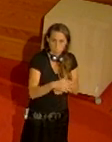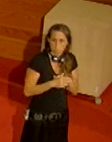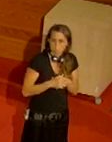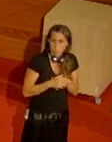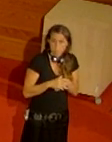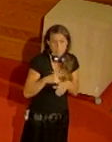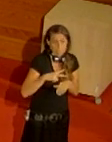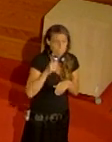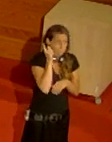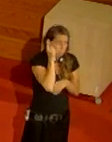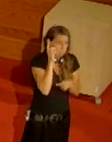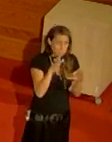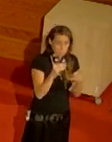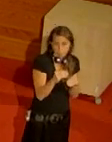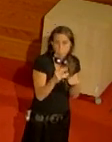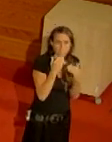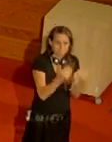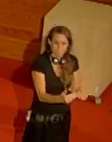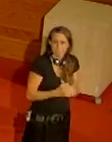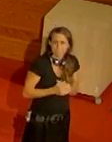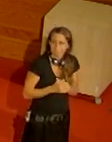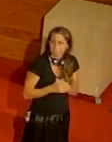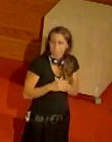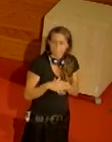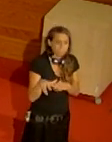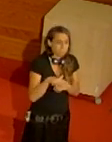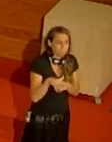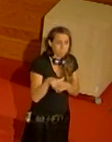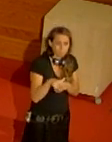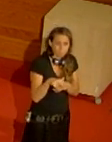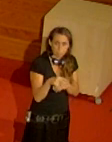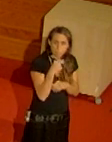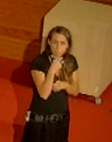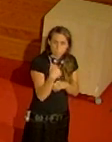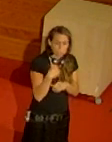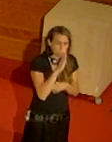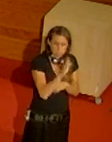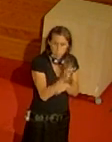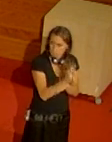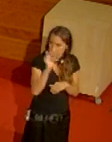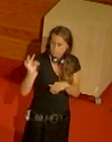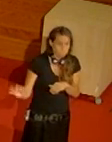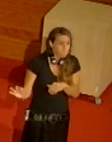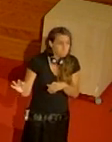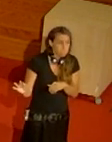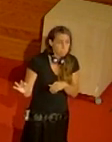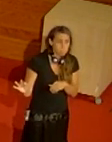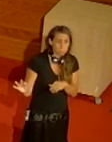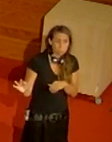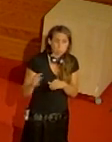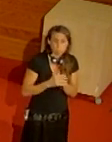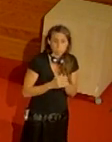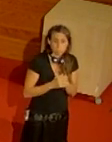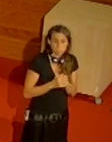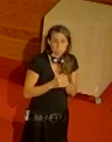sanartech bueno voy directamente a pasar la palabra a Sara